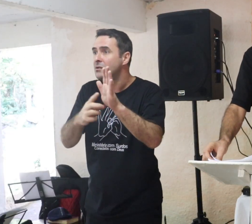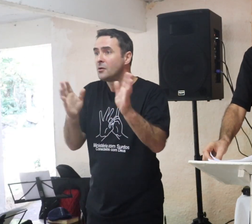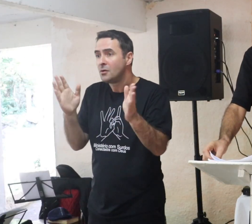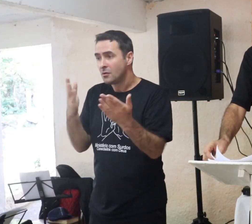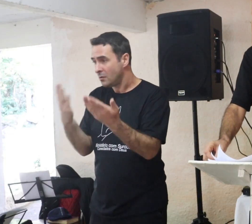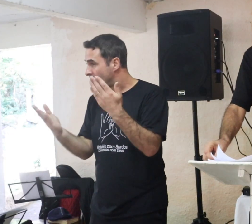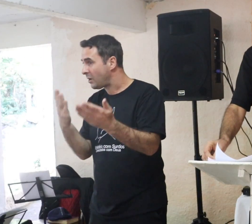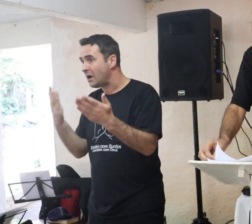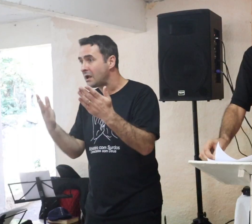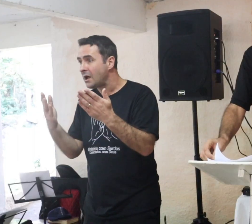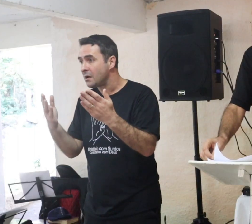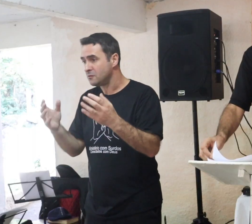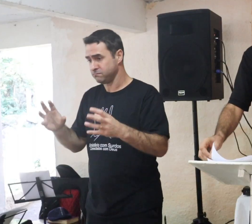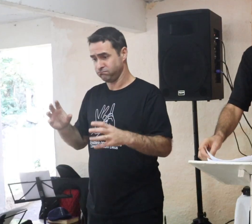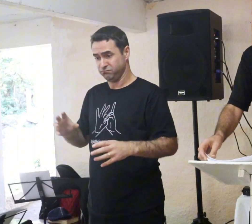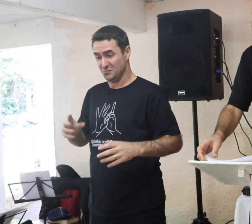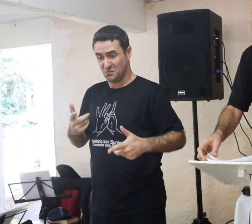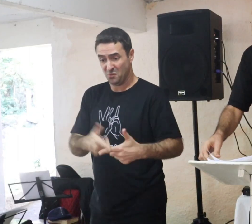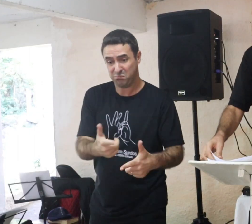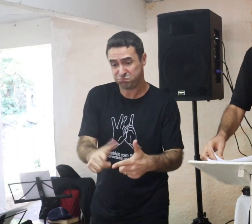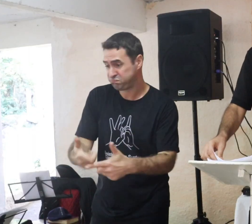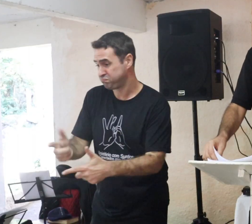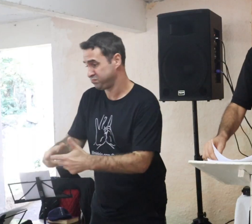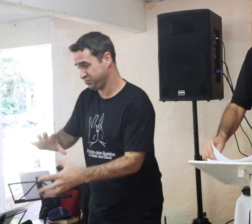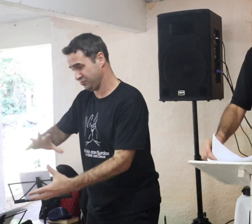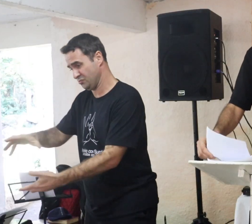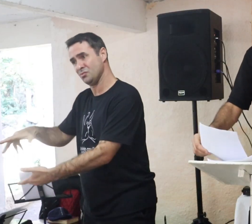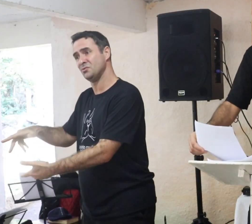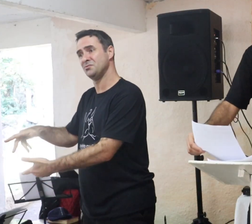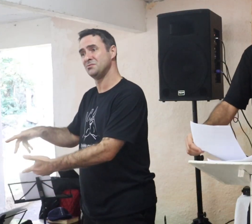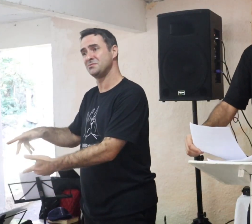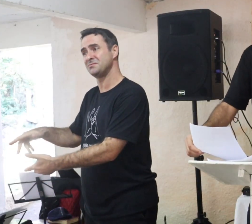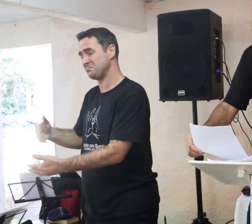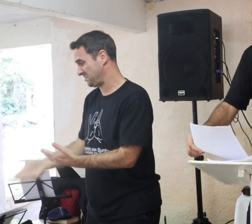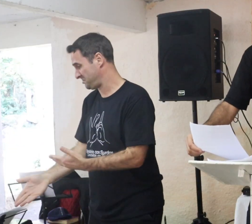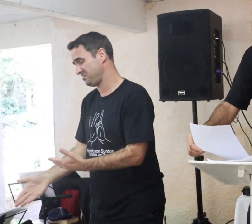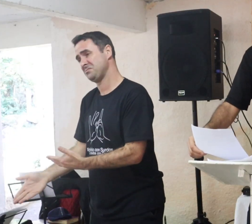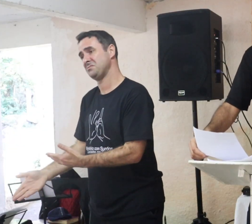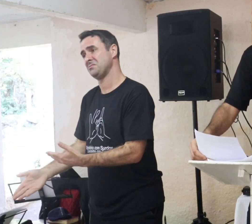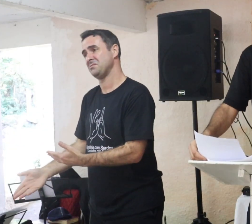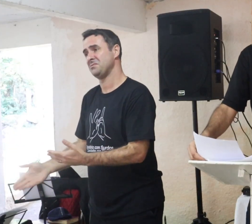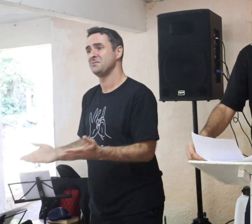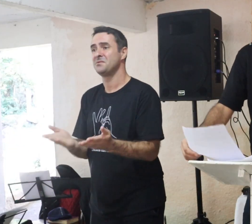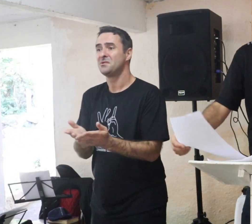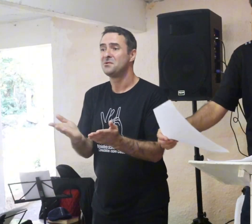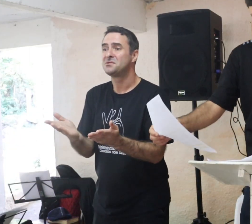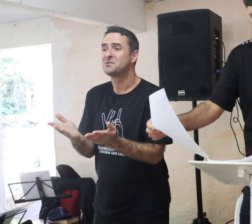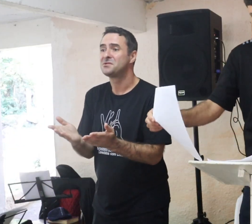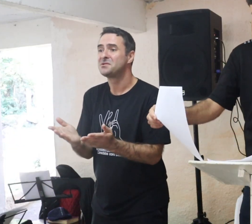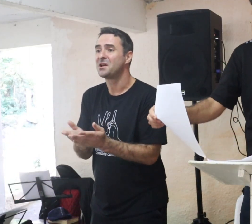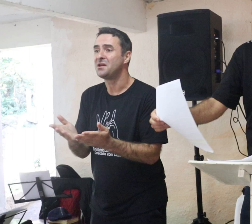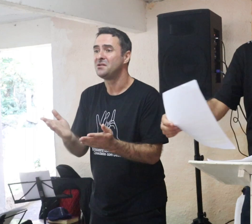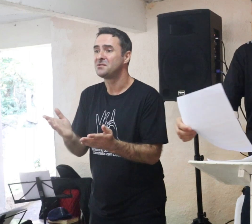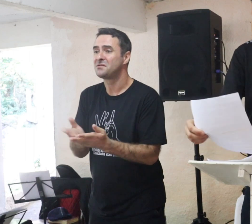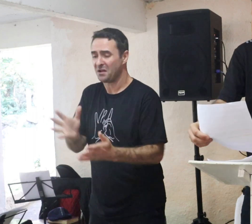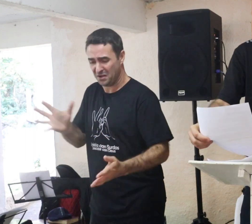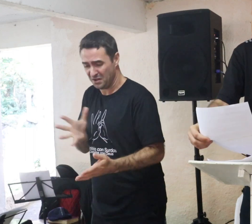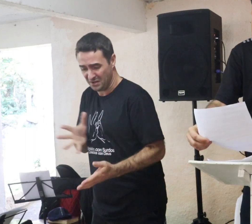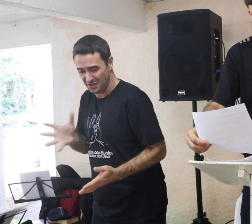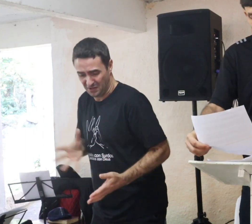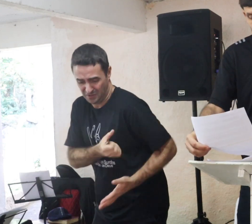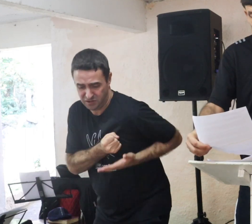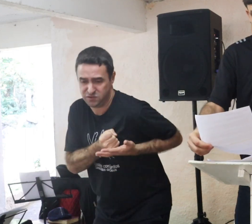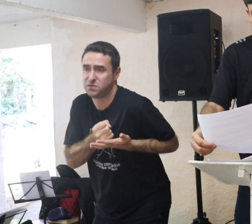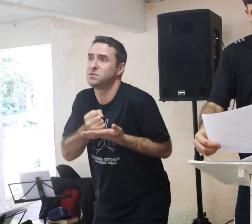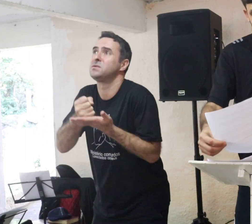tribulação. Quando tudo parecer perdido, os crentes serão finalmente resgatados. Porque a vinda